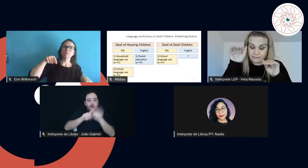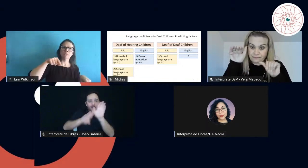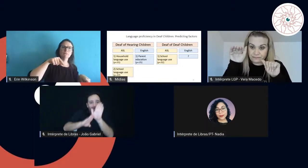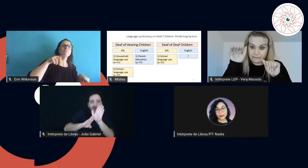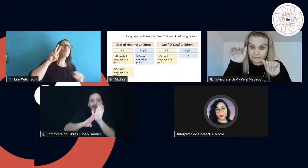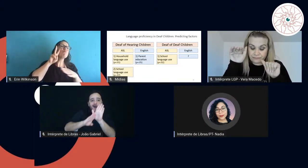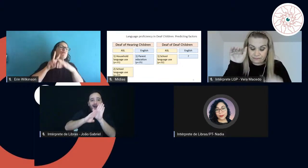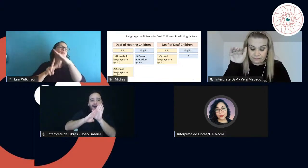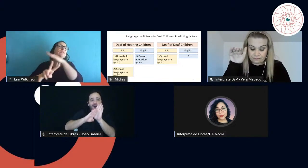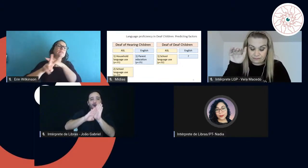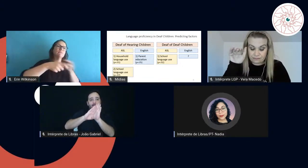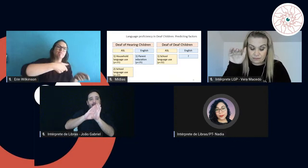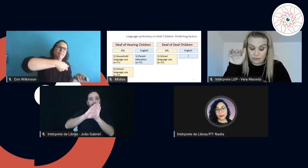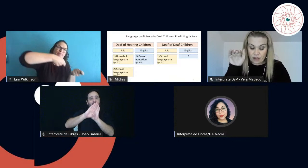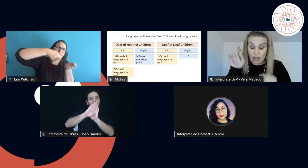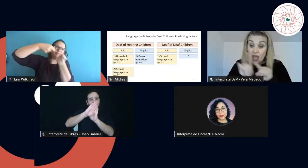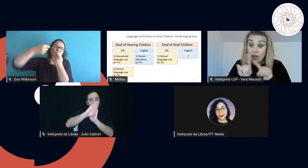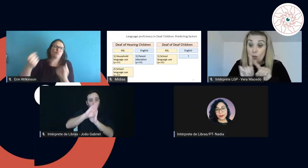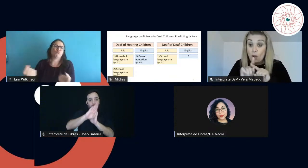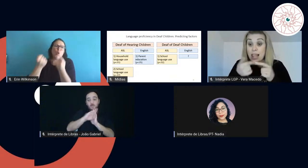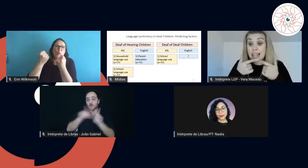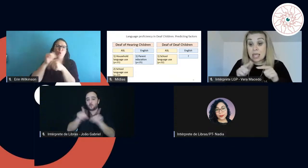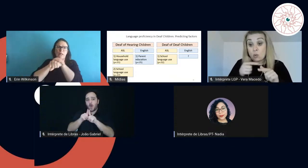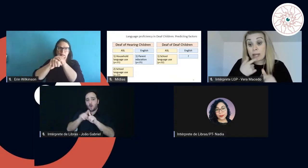educacional da língua